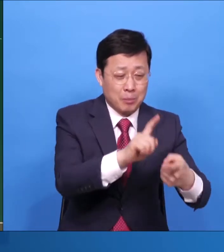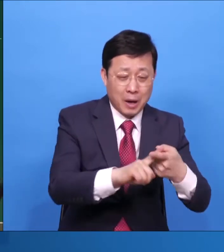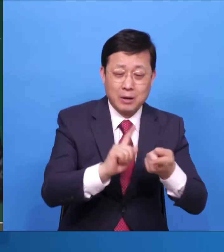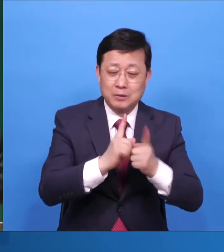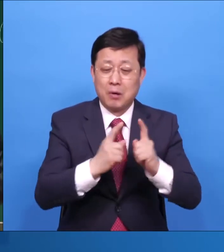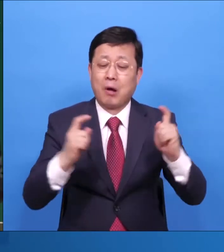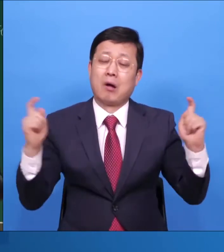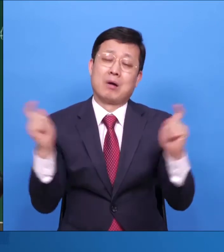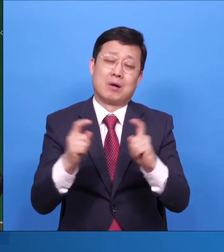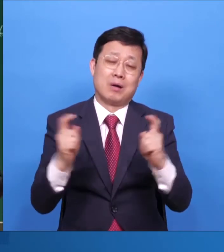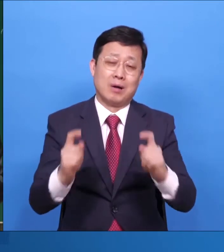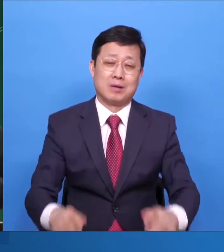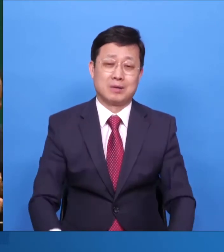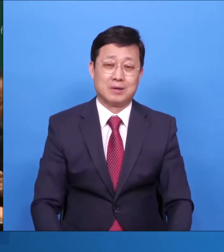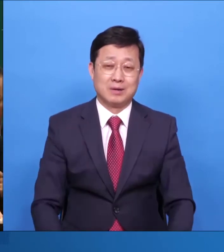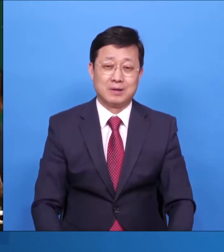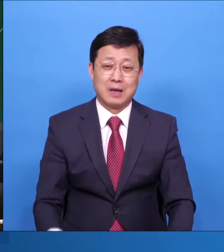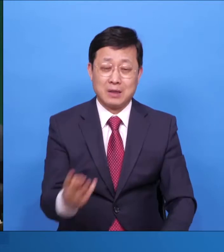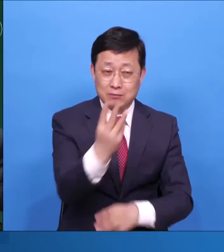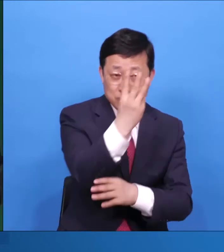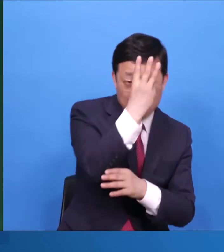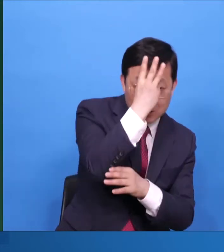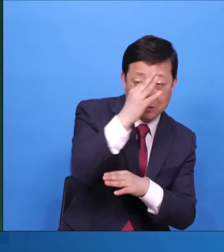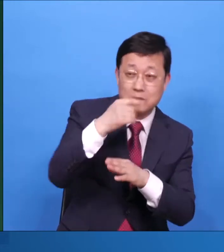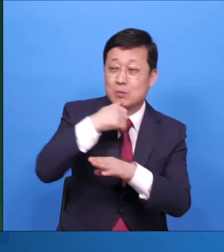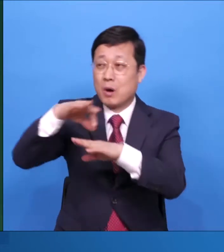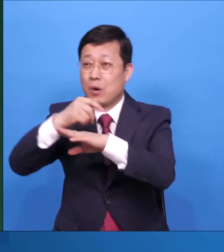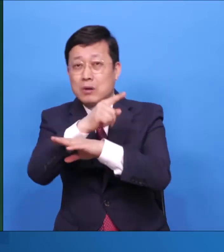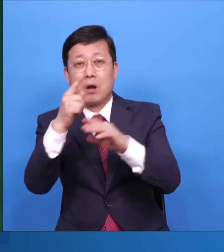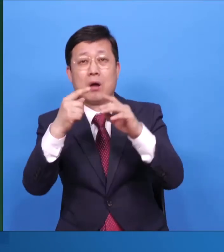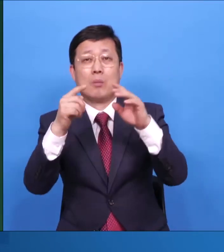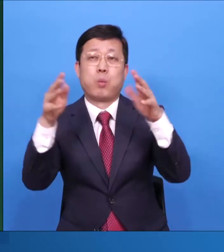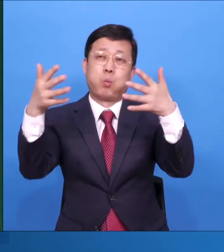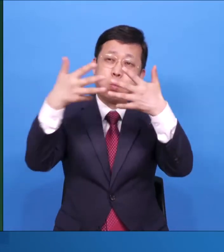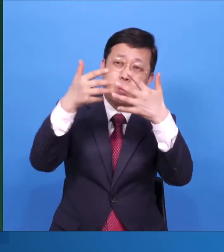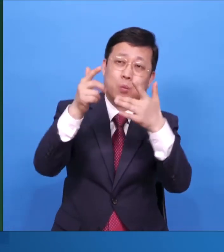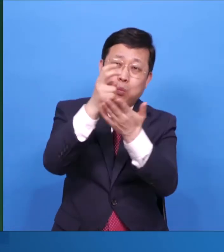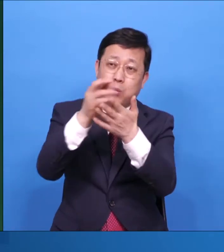Y vemos que ese Evangelio que tenía la Edad Media es un Evangelio que hay que deshacerse de él por